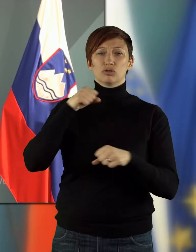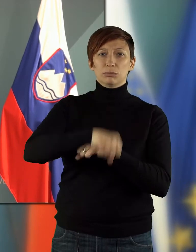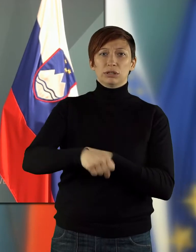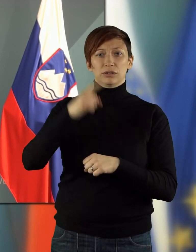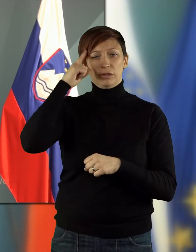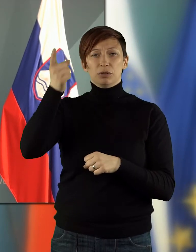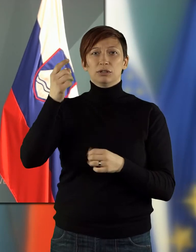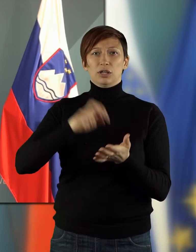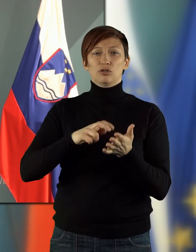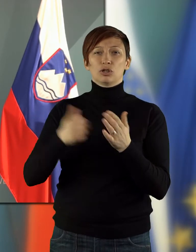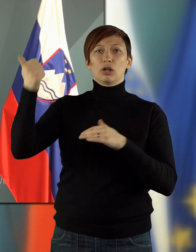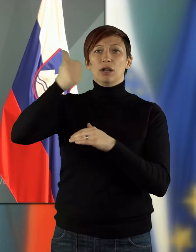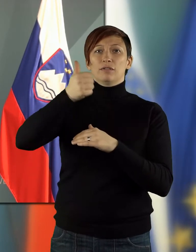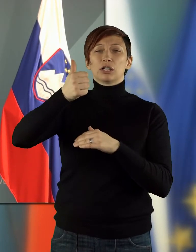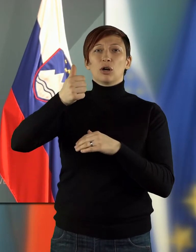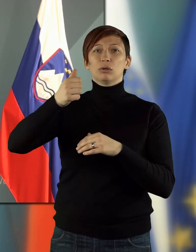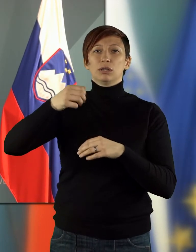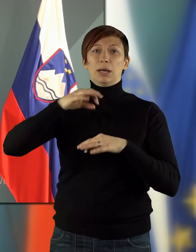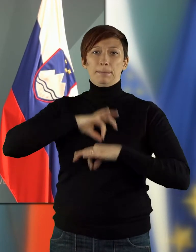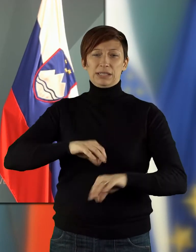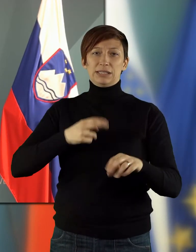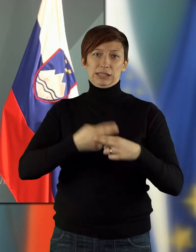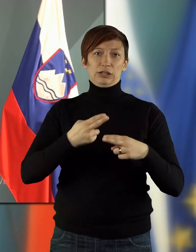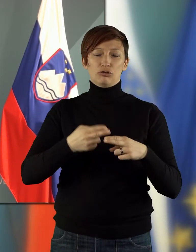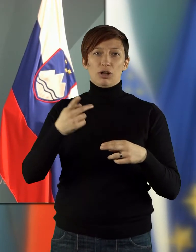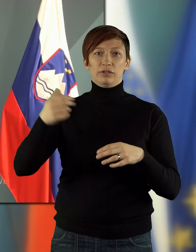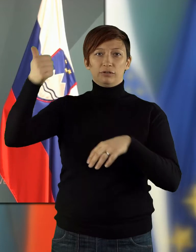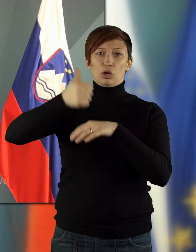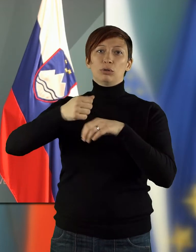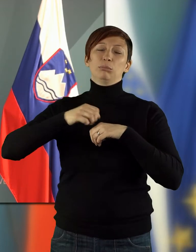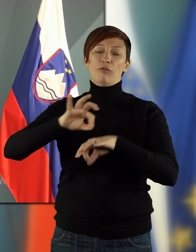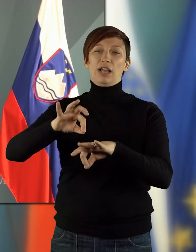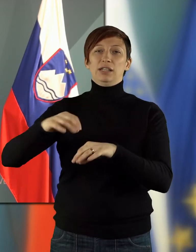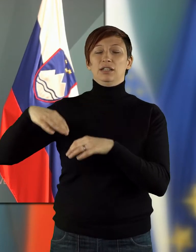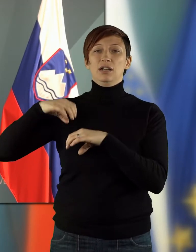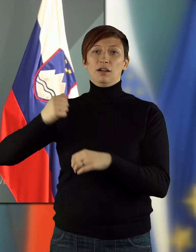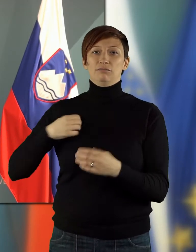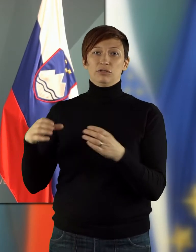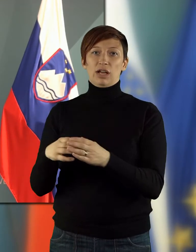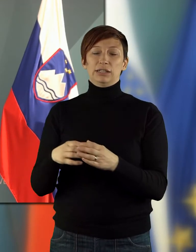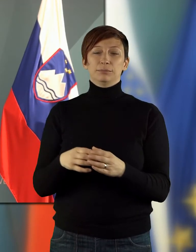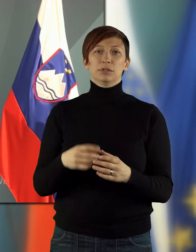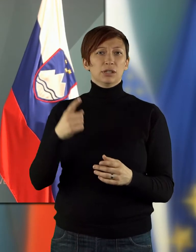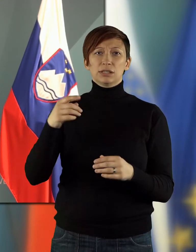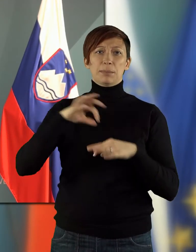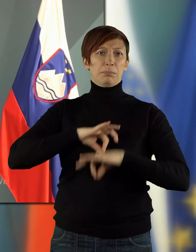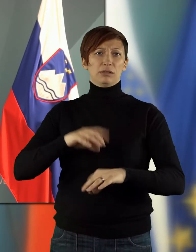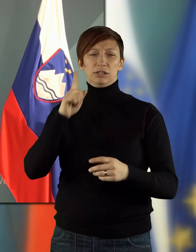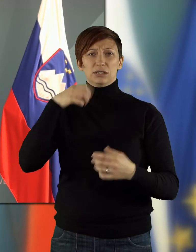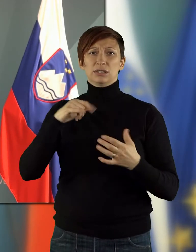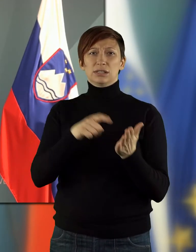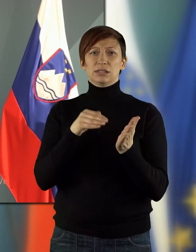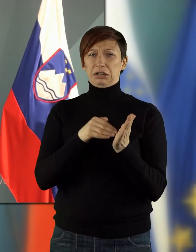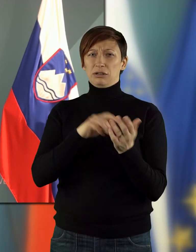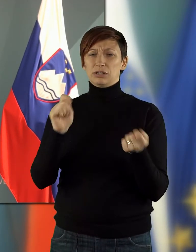so bili politični pritiski, vemo, da je nad vami še vrhovni poveljnik Slovenske vojske, torej predsednik Borut Pahor, ali drži, da se sam ni strinjal z